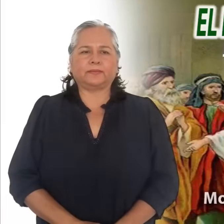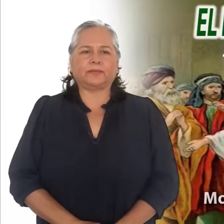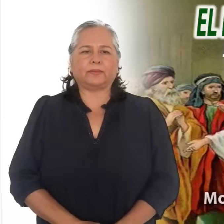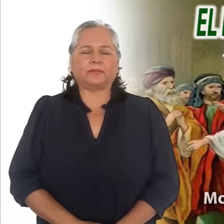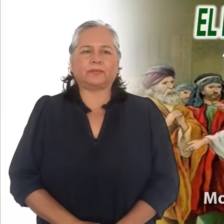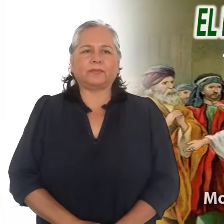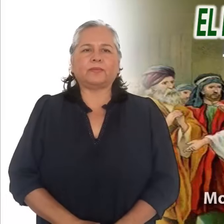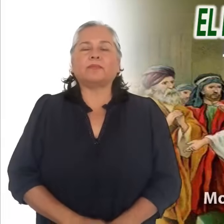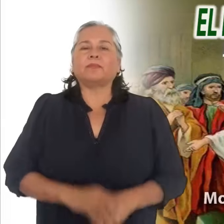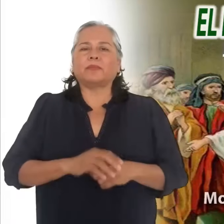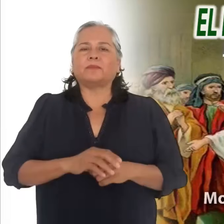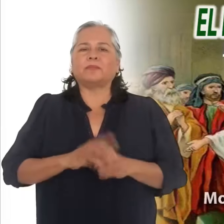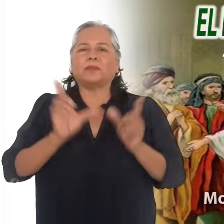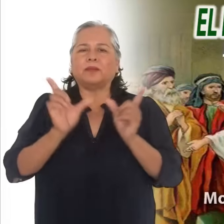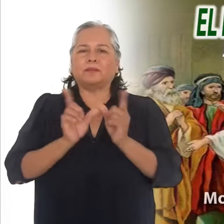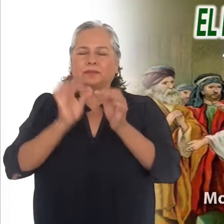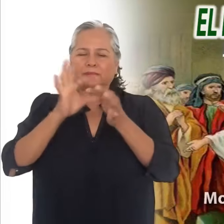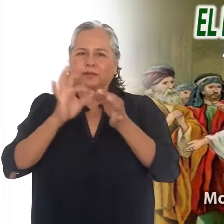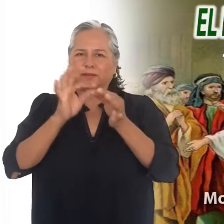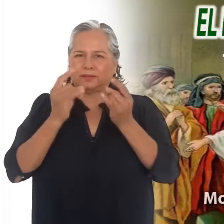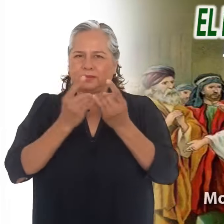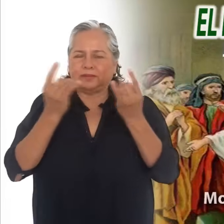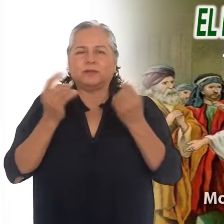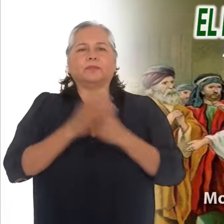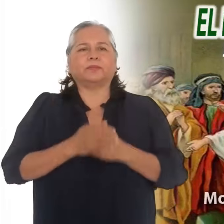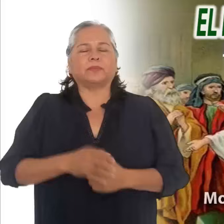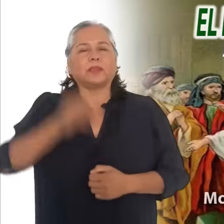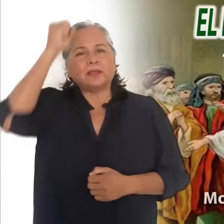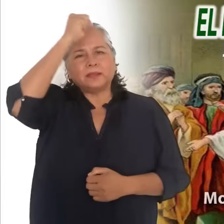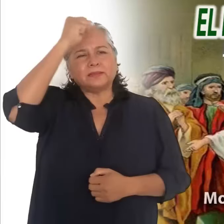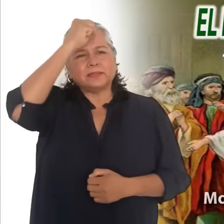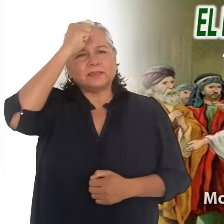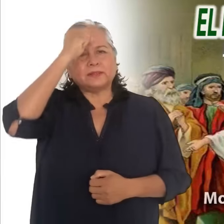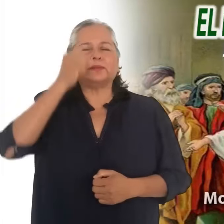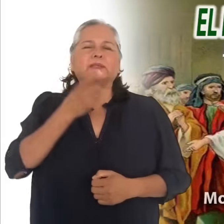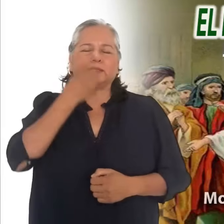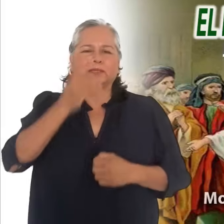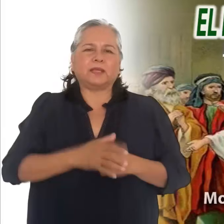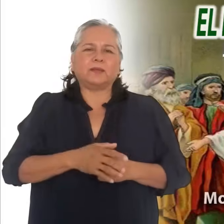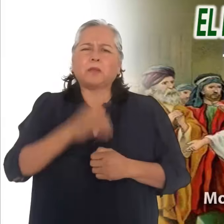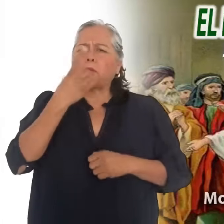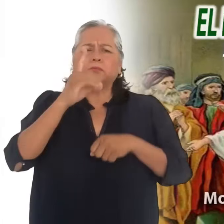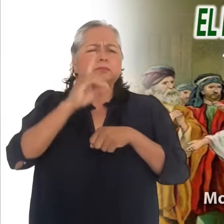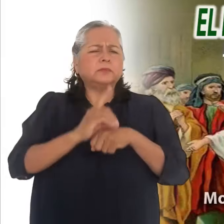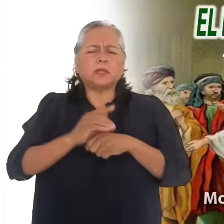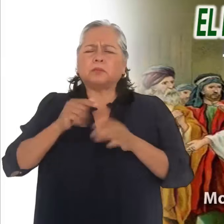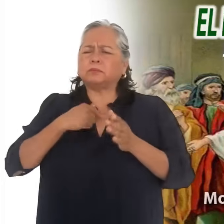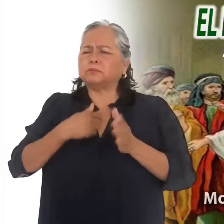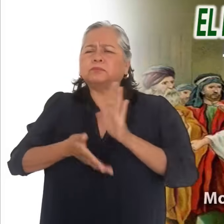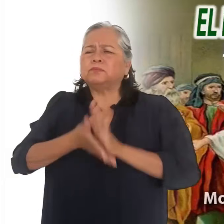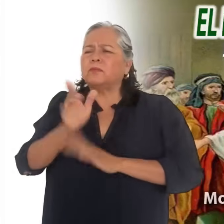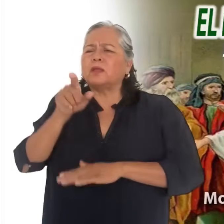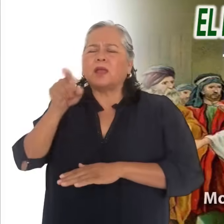Estando en San Cristóbal de las Casas, con frecuencia en las ceremonias rituales, nos acompañaban los músicos